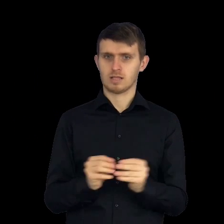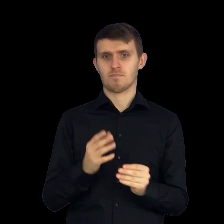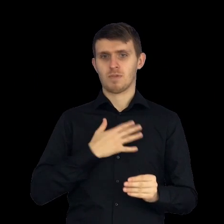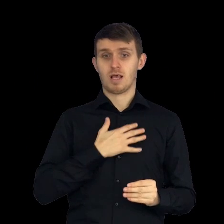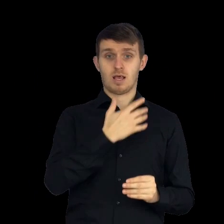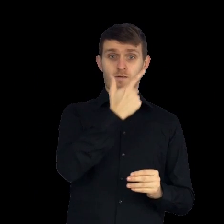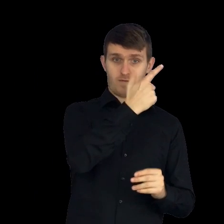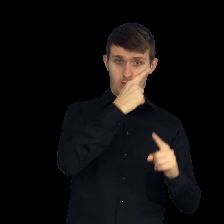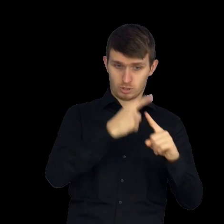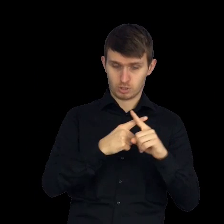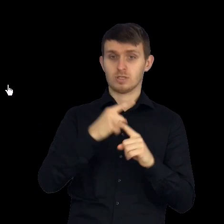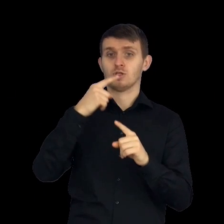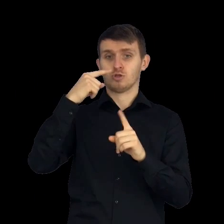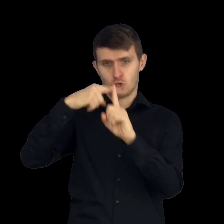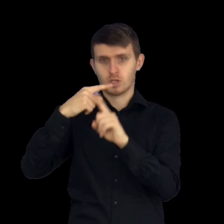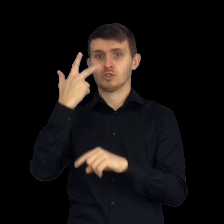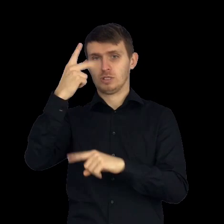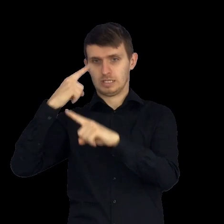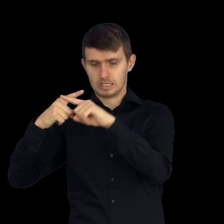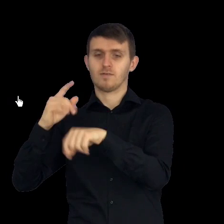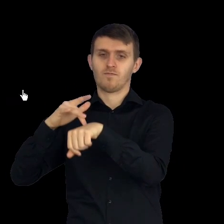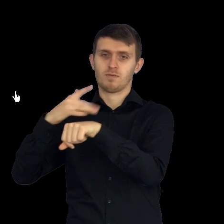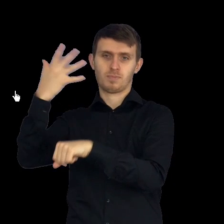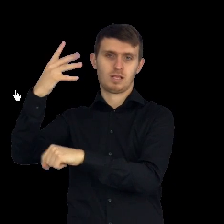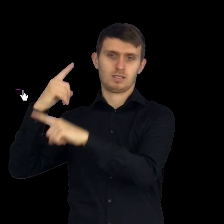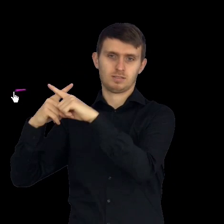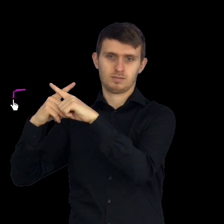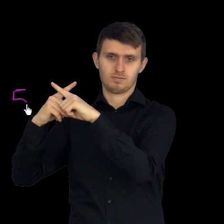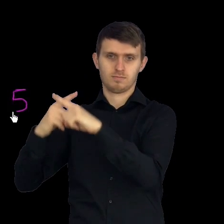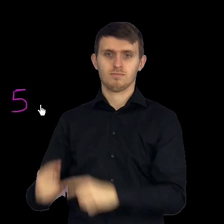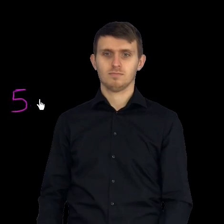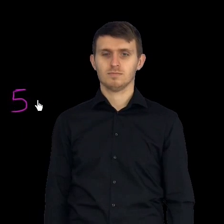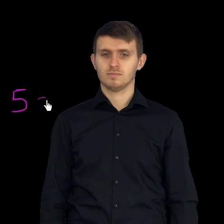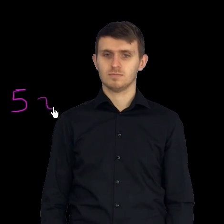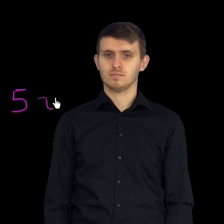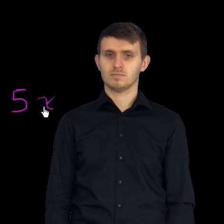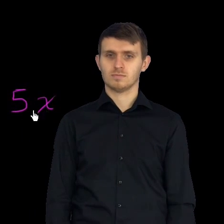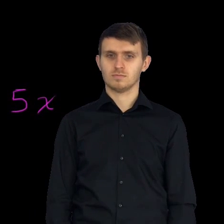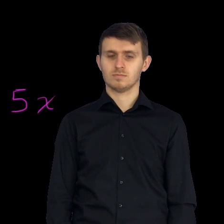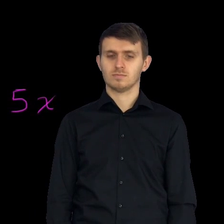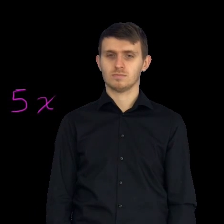cztery, pięć x. A więc dwa x dodać trzy x równa się pięć x.